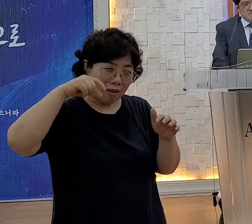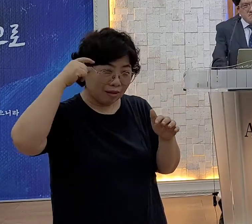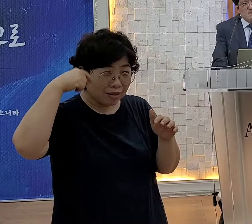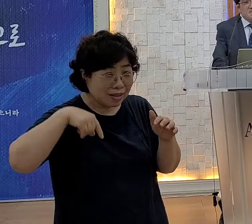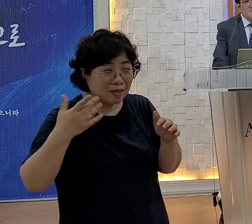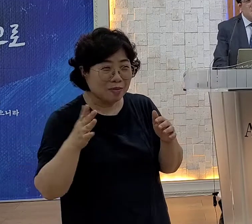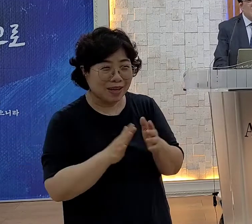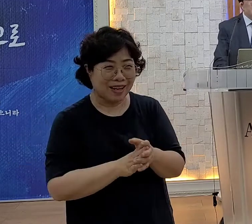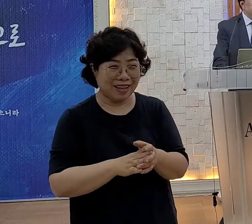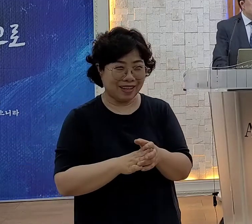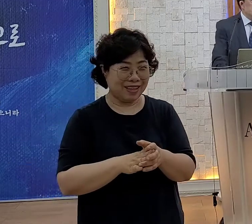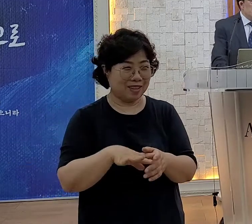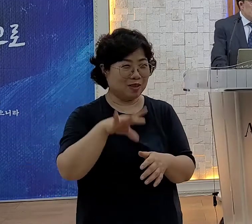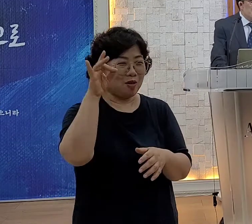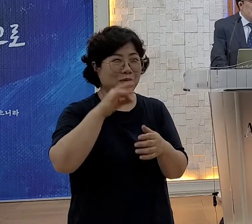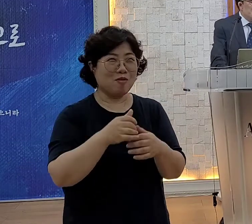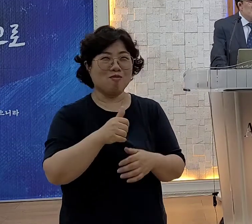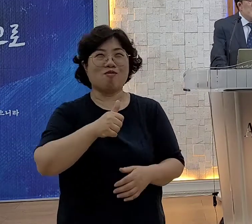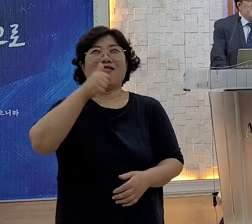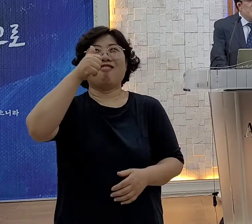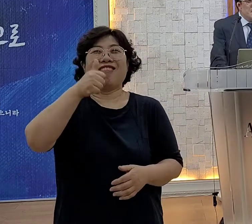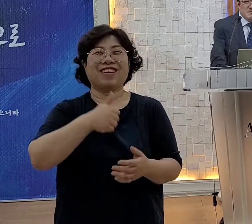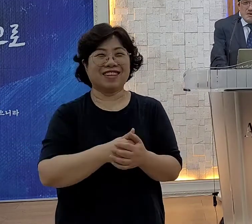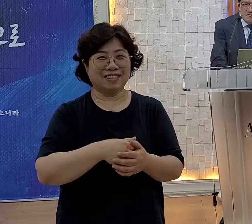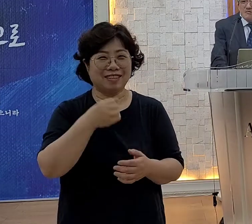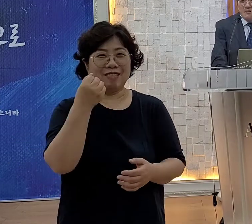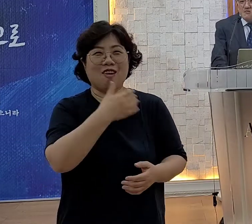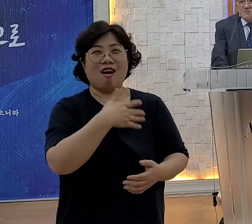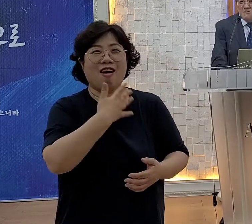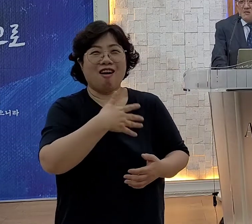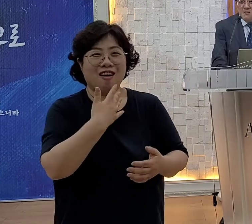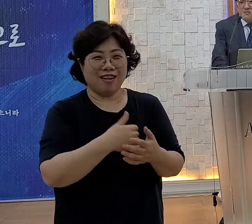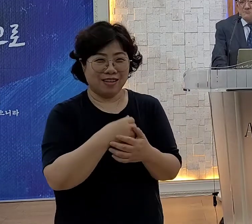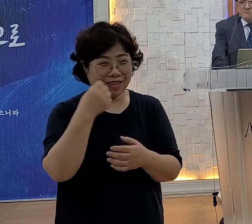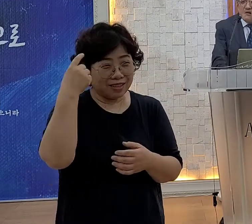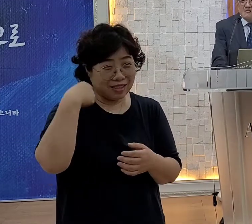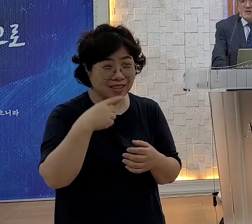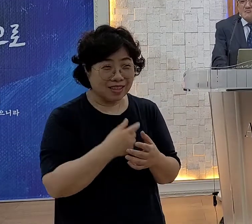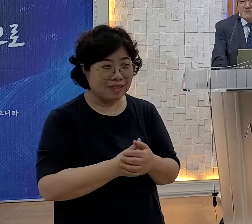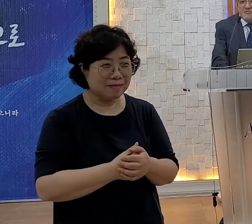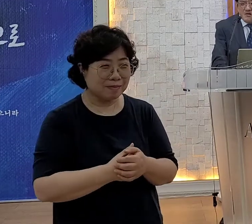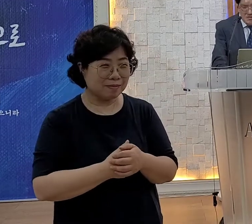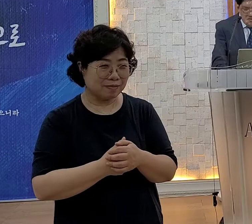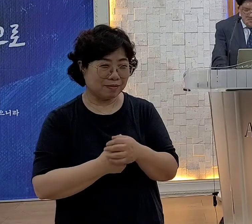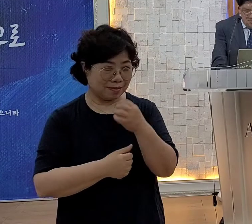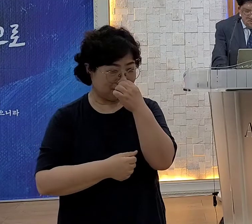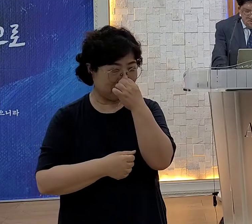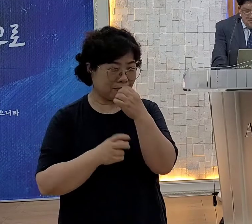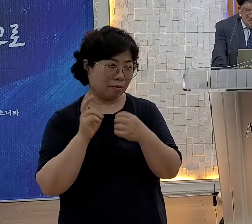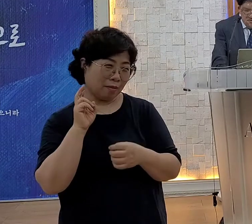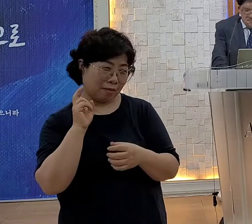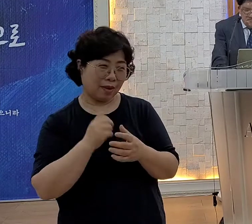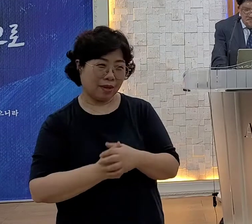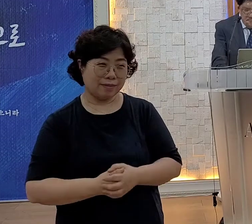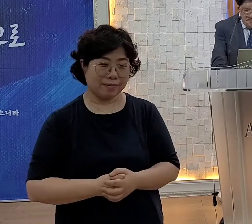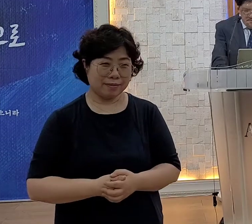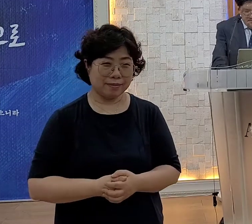하나만 불쩍 뛰어 넘어져도 깜짝 놀랍니다. 우리 아빠가 막 최고인 것 같고 무술하는 사람처럼 아마 그렇게 보였을